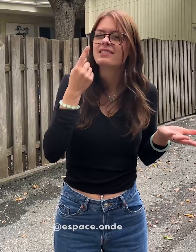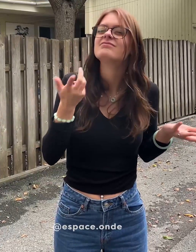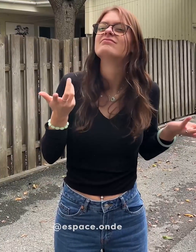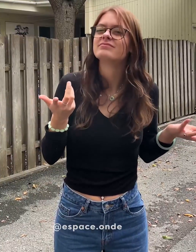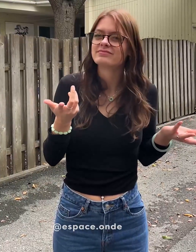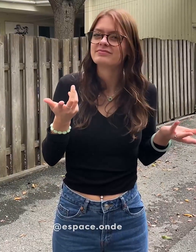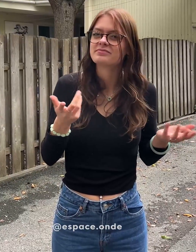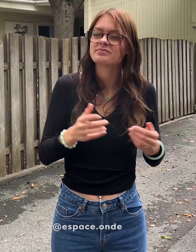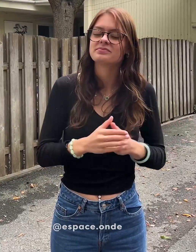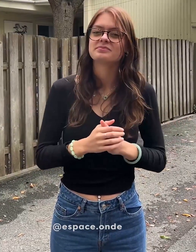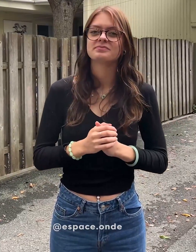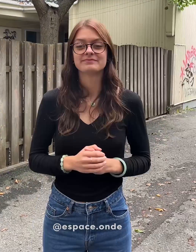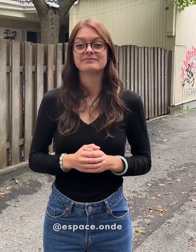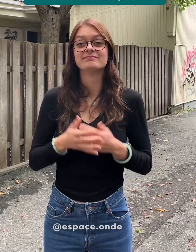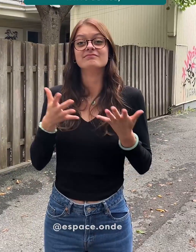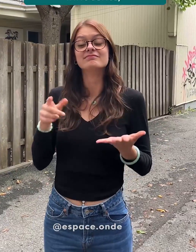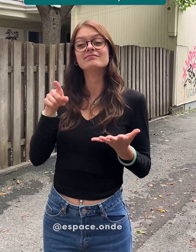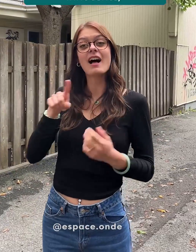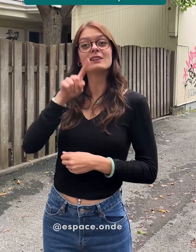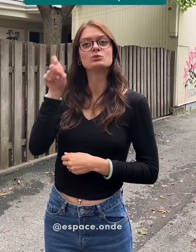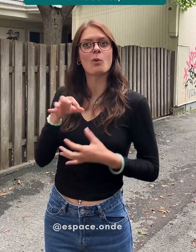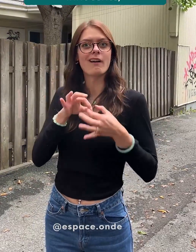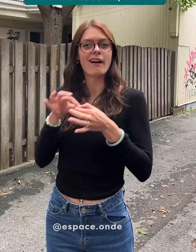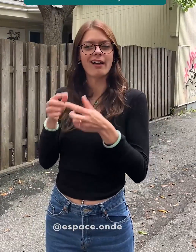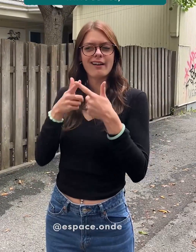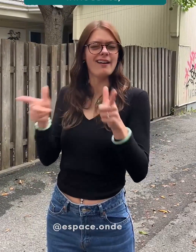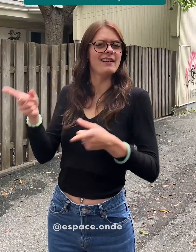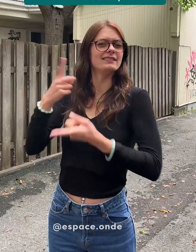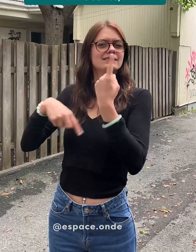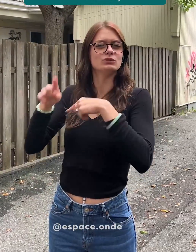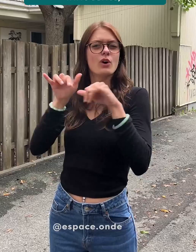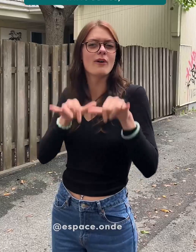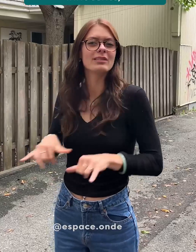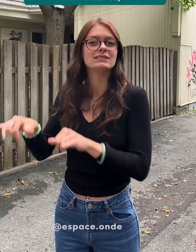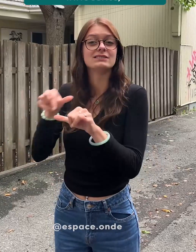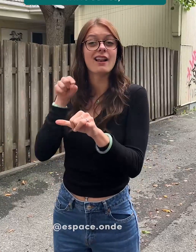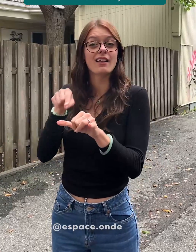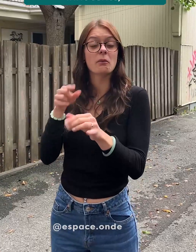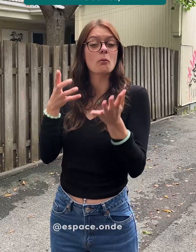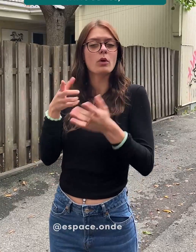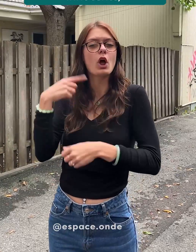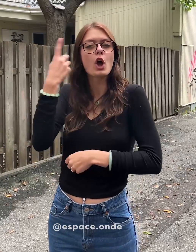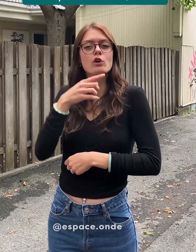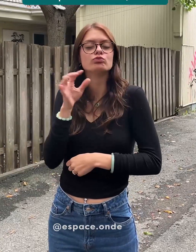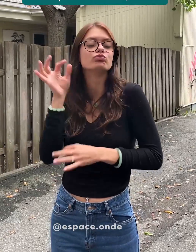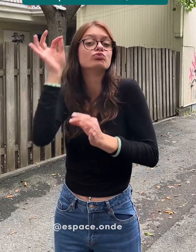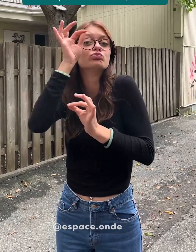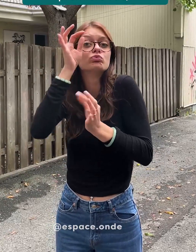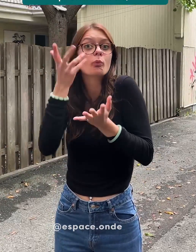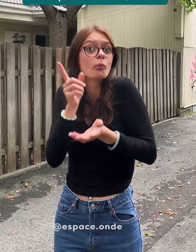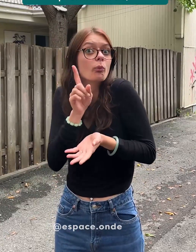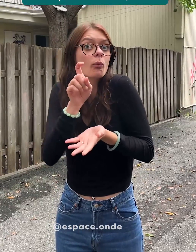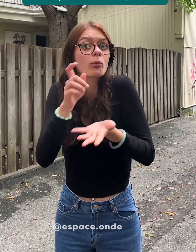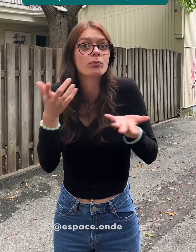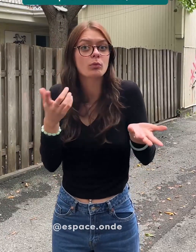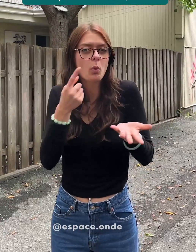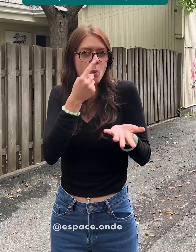signées? Pensez-y un peu. Cette question de langue signée universelle semble innocente, voire même bien intentionnée à première